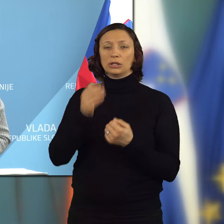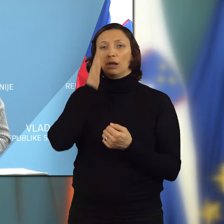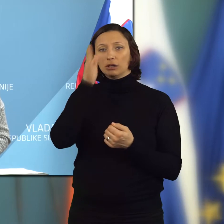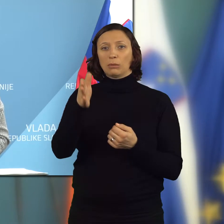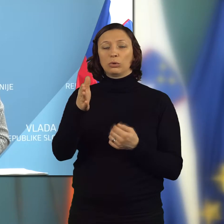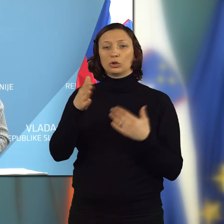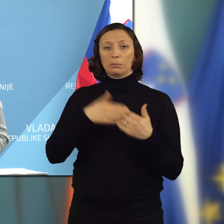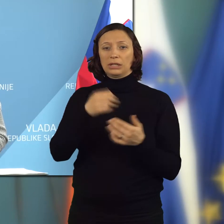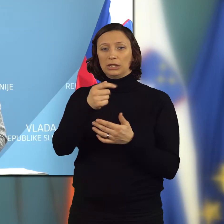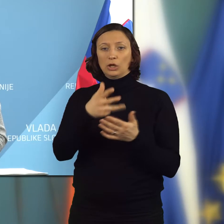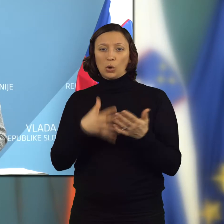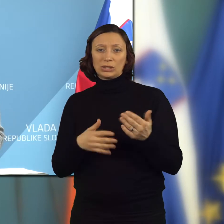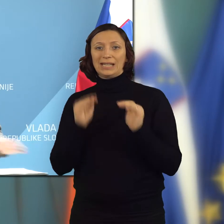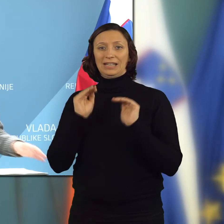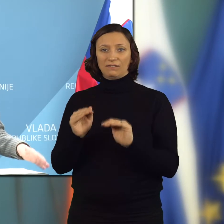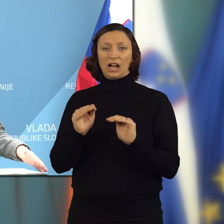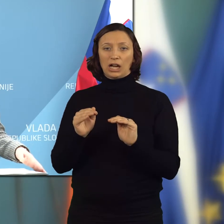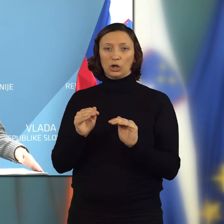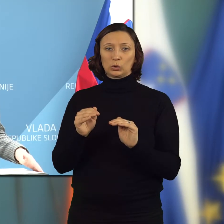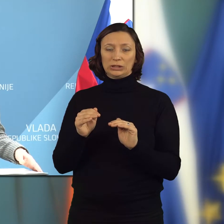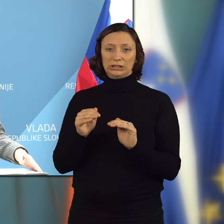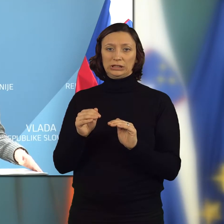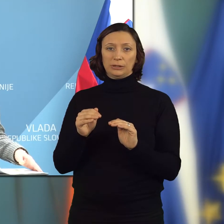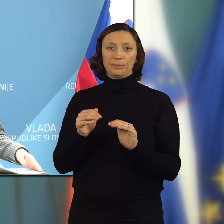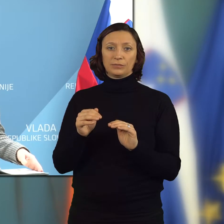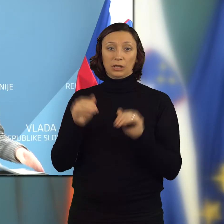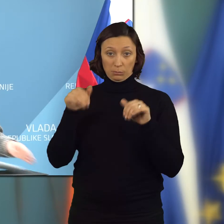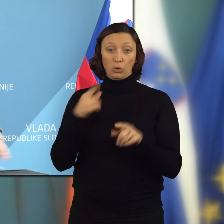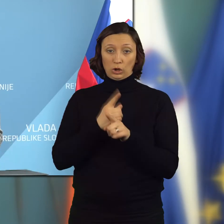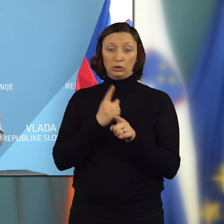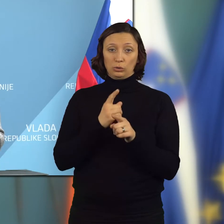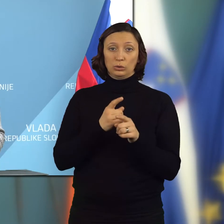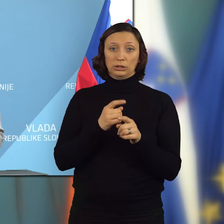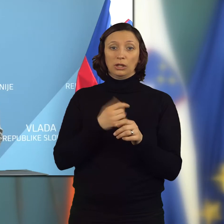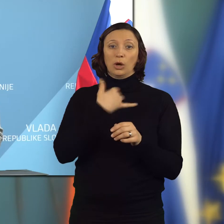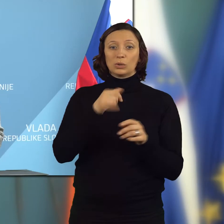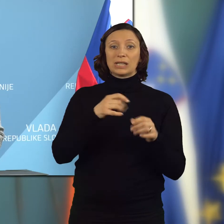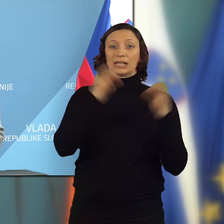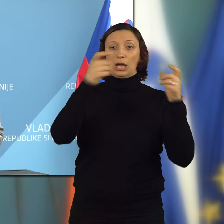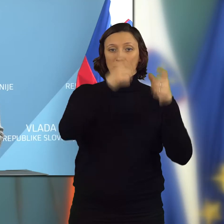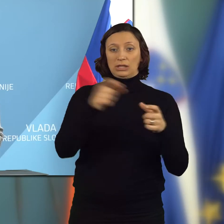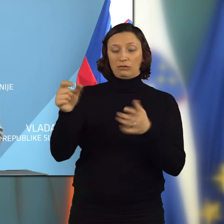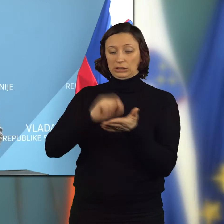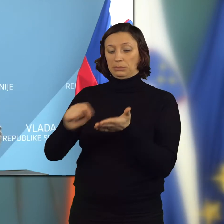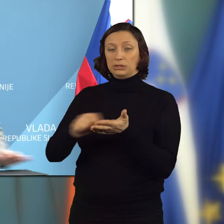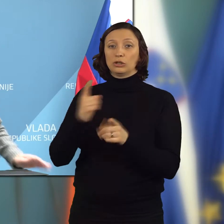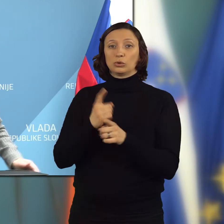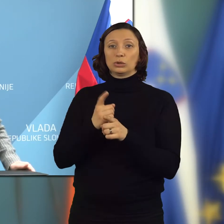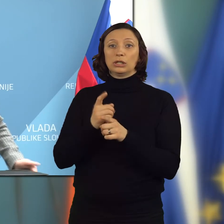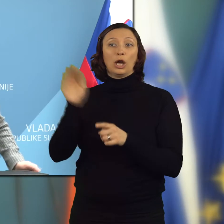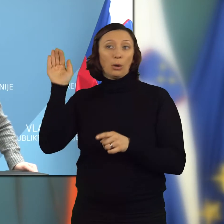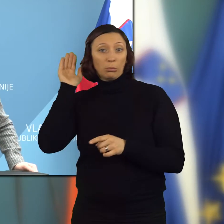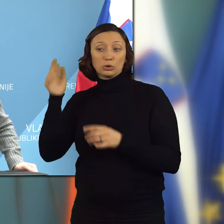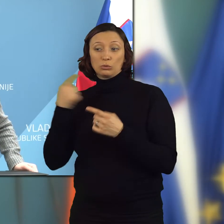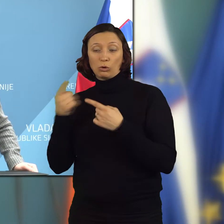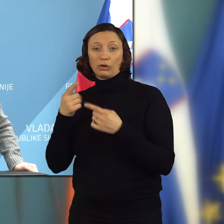rešitev, da bodo pri oceni varnosti, ki jo morajo tudi navolirati v vsakem javnem zavodu, v večji